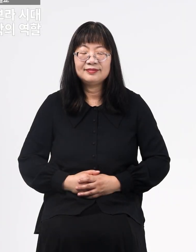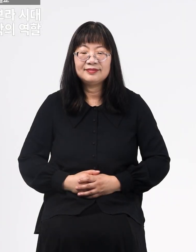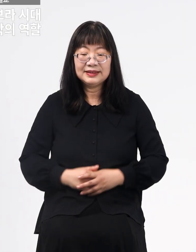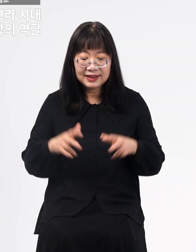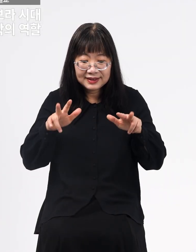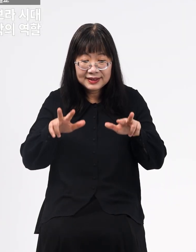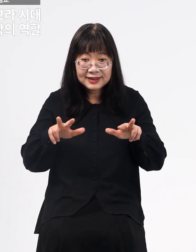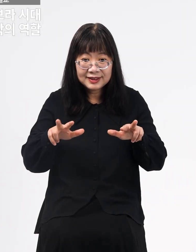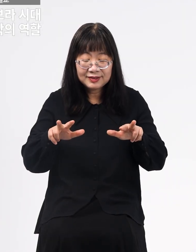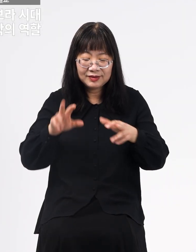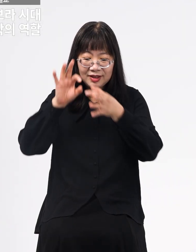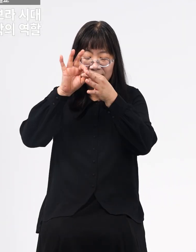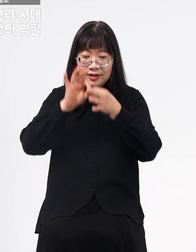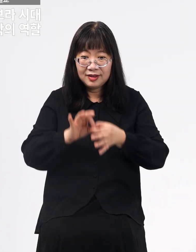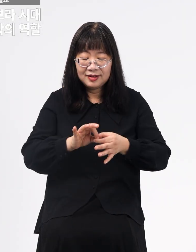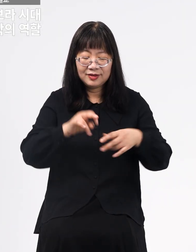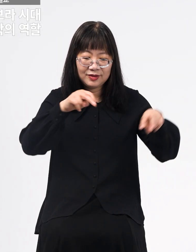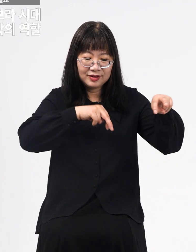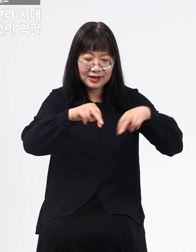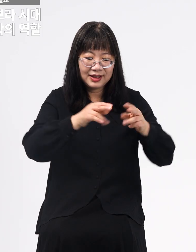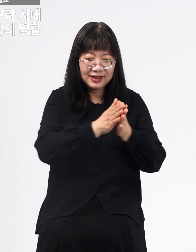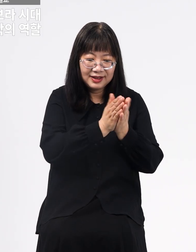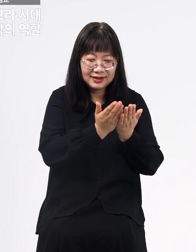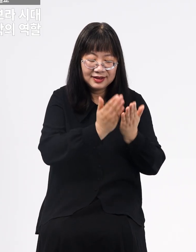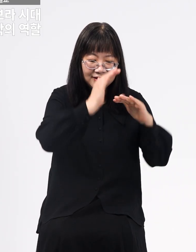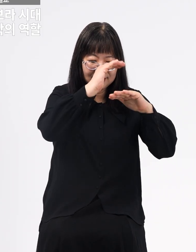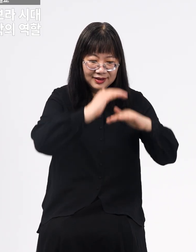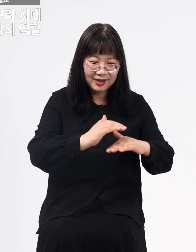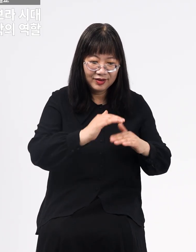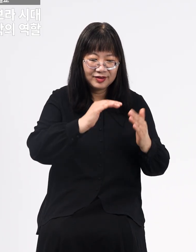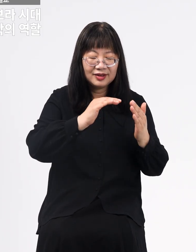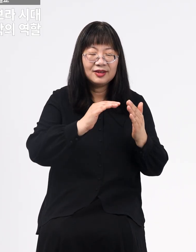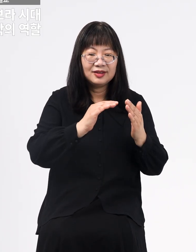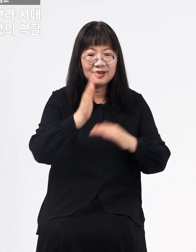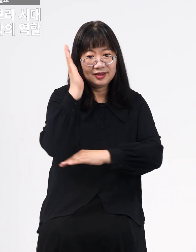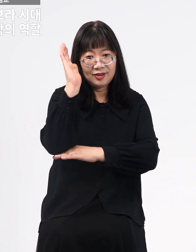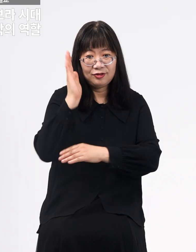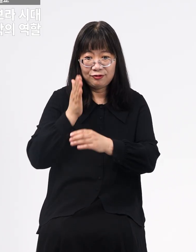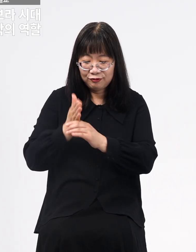우리는 지금 계속 사사기를 보고 있습니다.